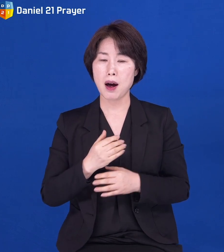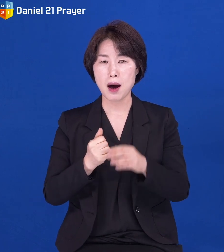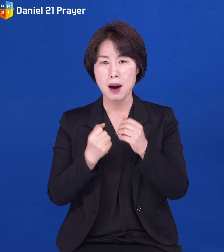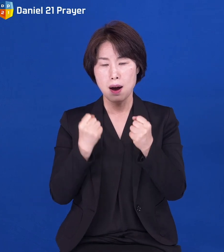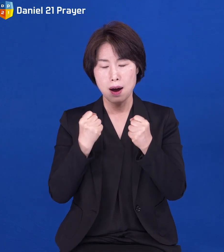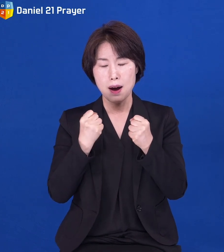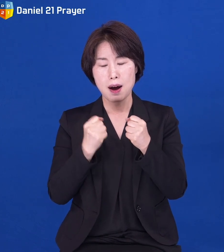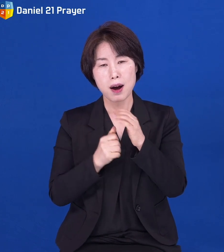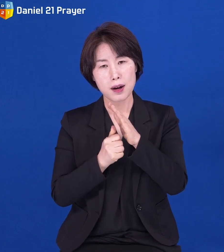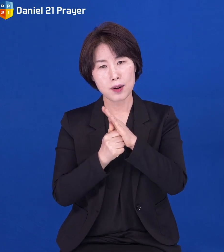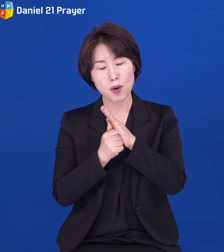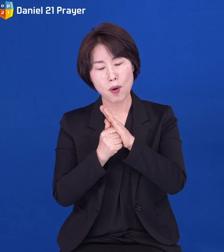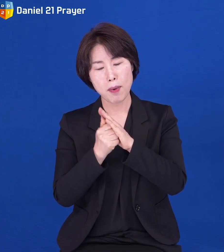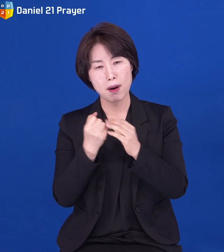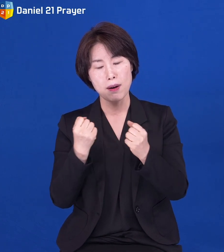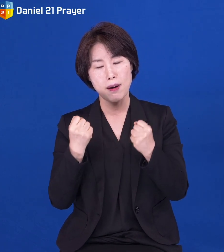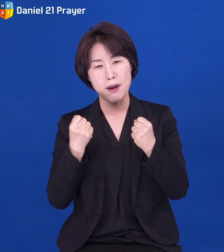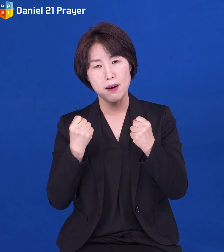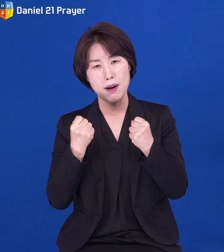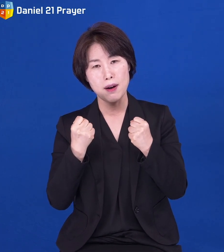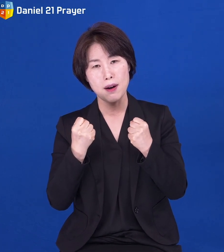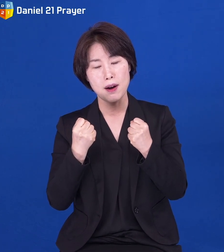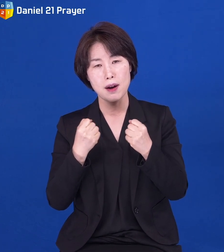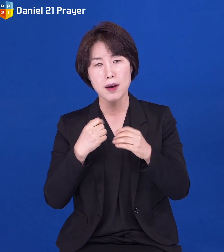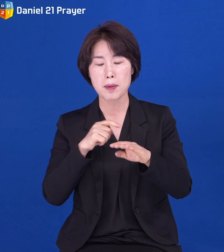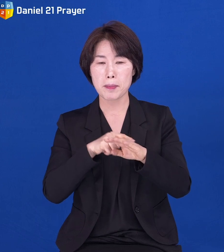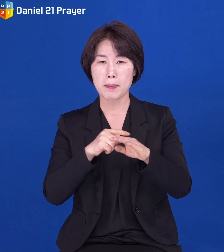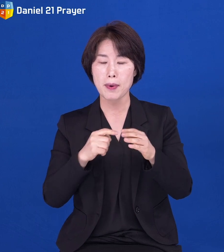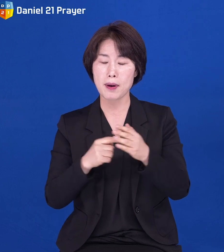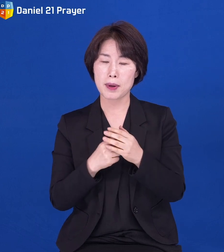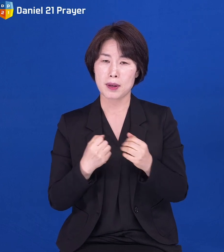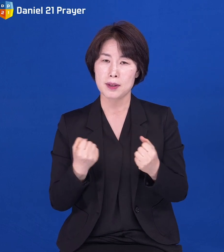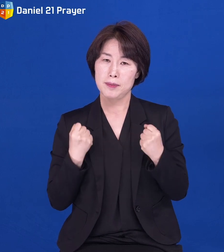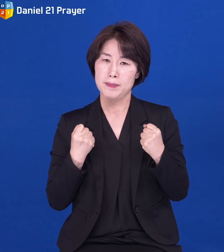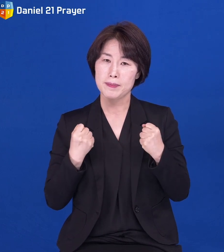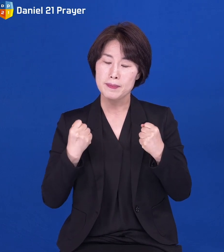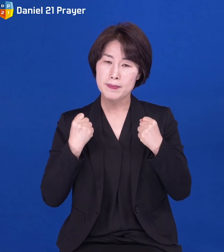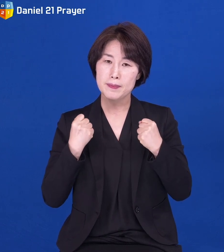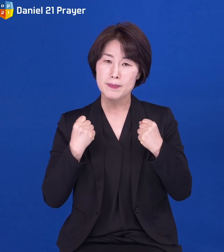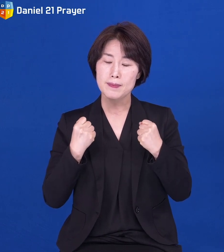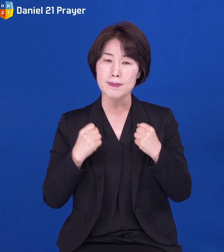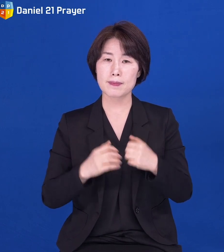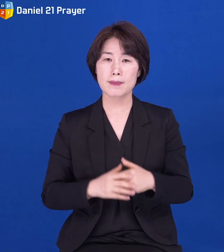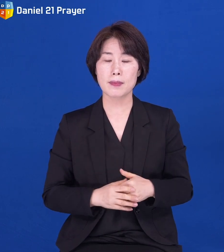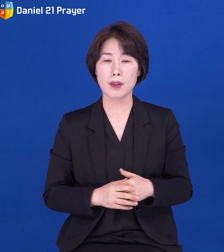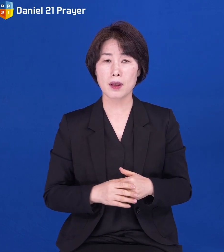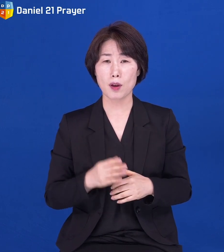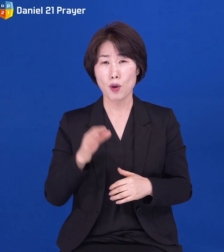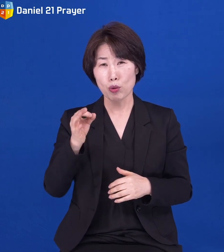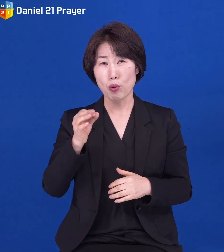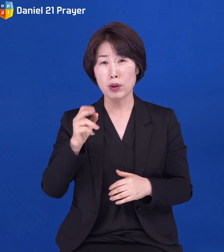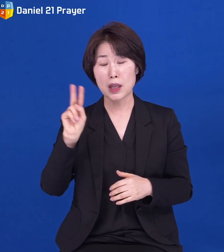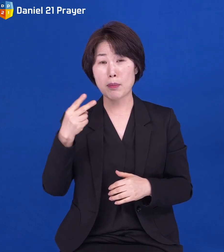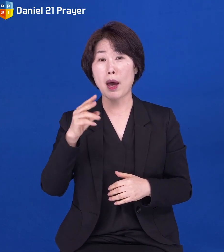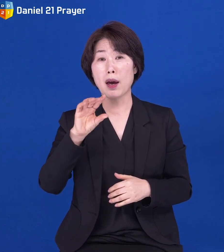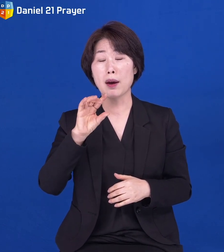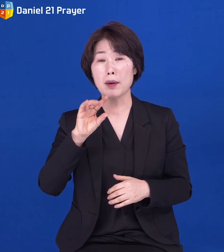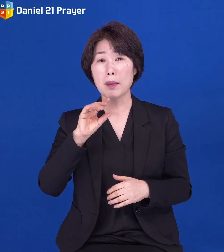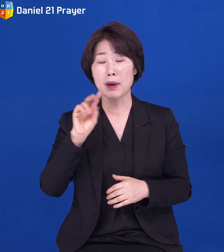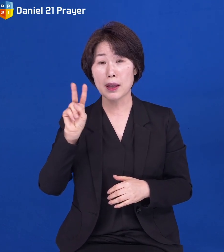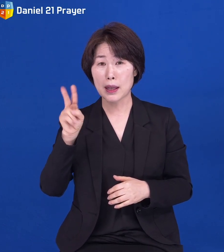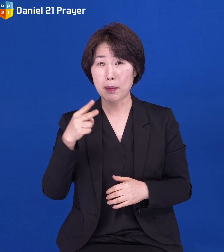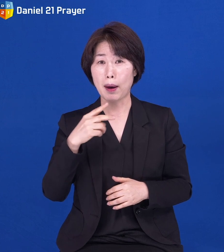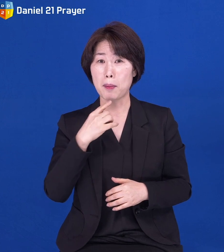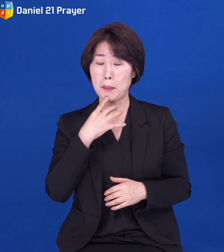이렇게 물끈지더니 정말 뭔가 이사를 올 수 있을 것 같은 그런 생각이 너무 드는 거예요. 200만 원밖에 없는데도 뭔가 될 것 같은 느낌이